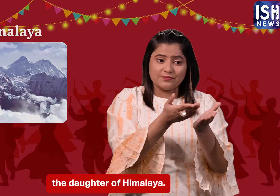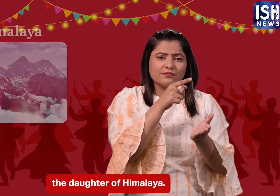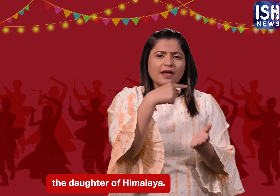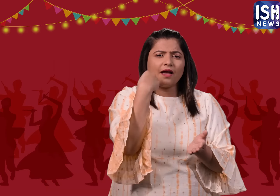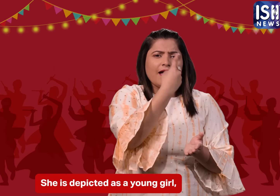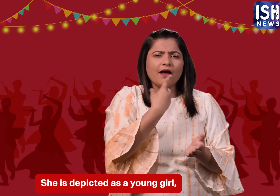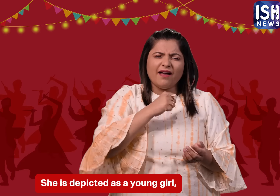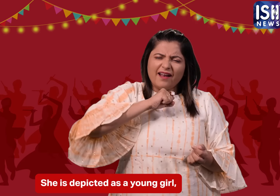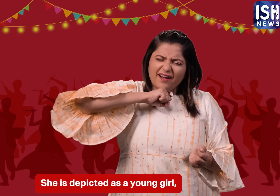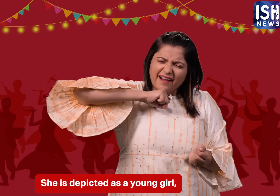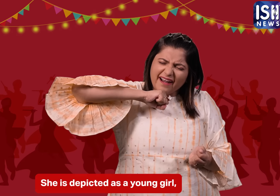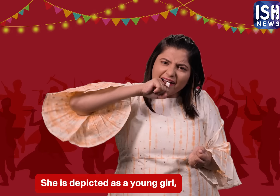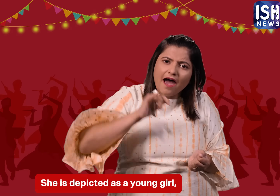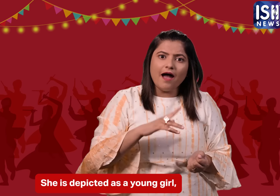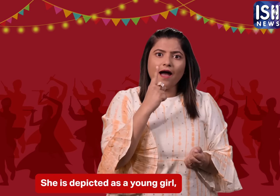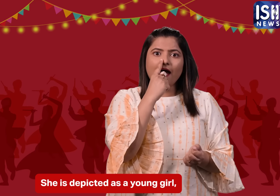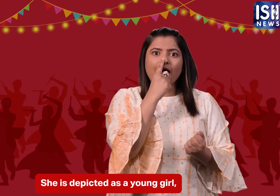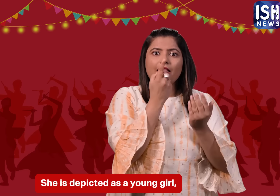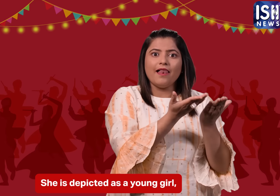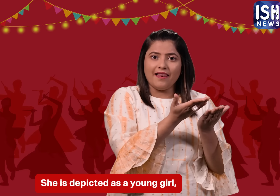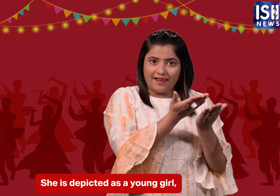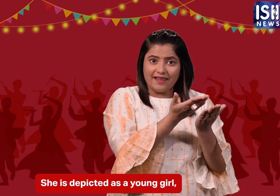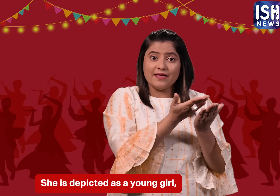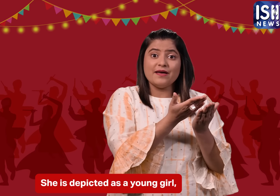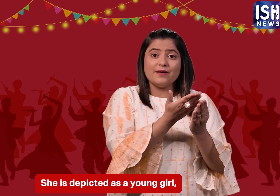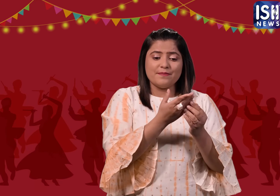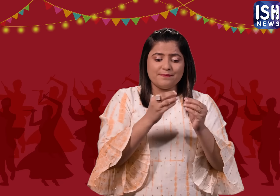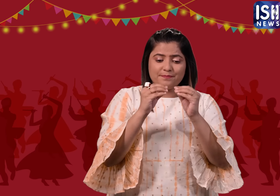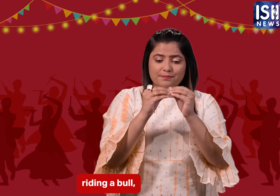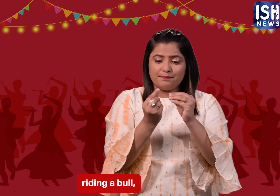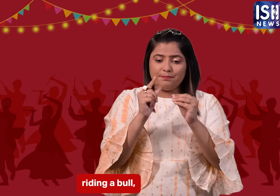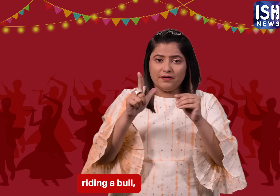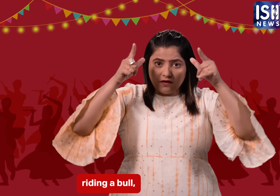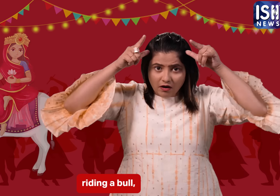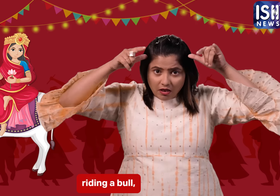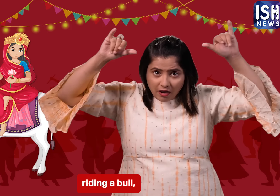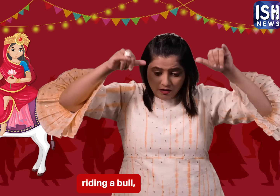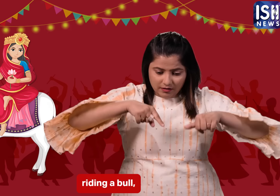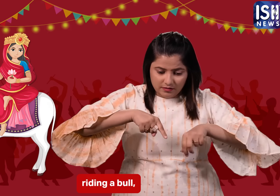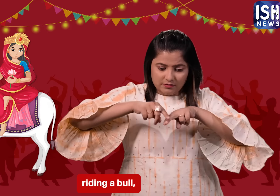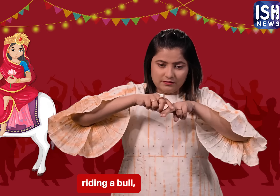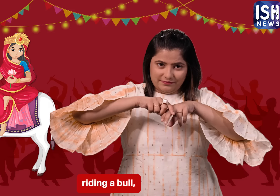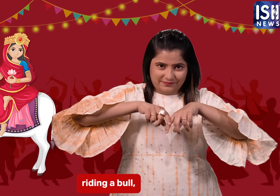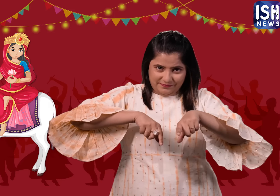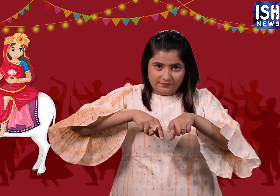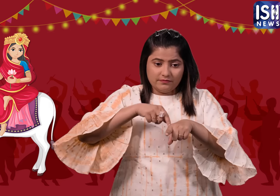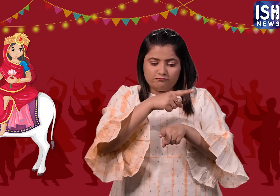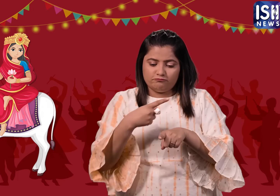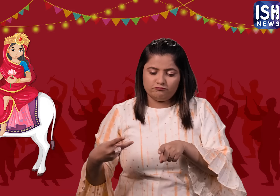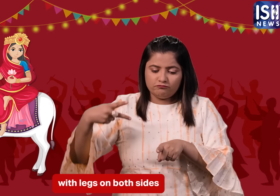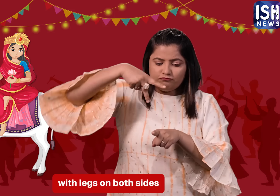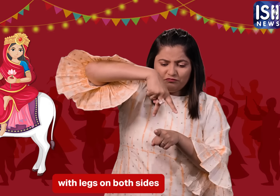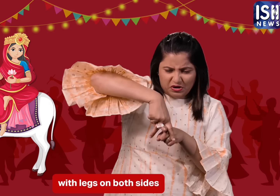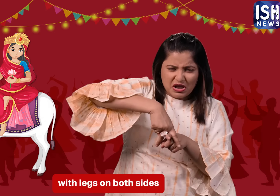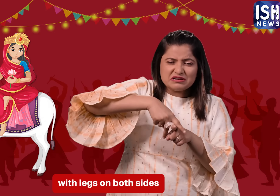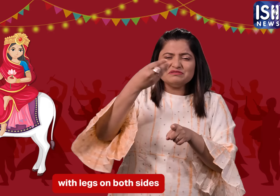है। उन्हें एक युवा लड़के के रूप में दर्शाया गया है, जो बैल पर या दोनों तरफ